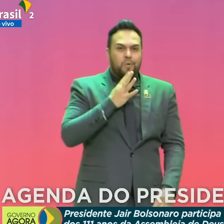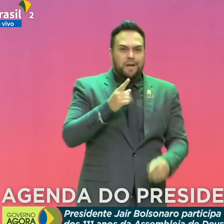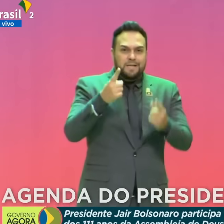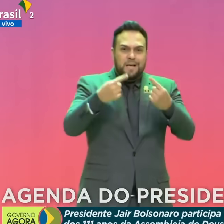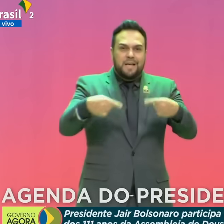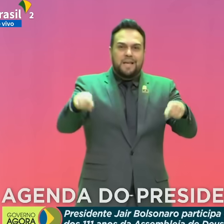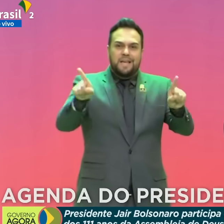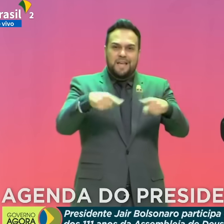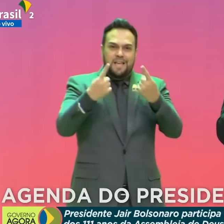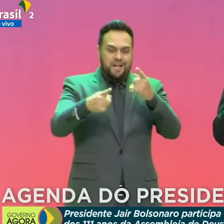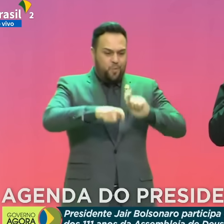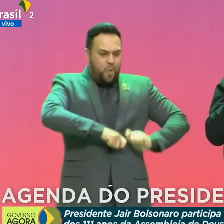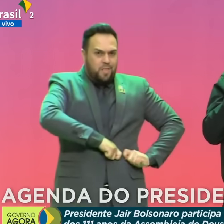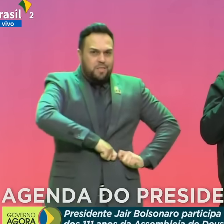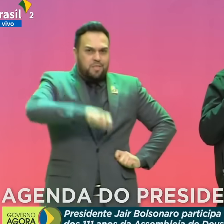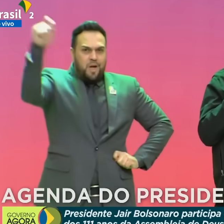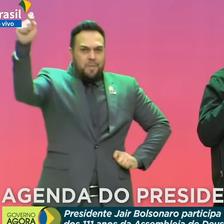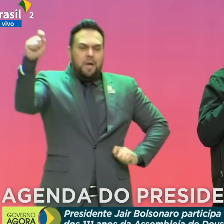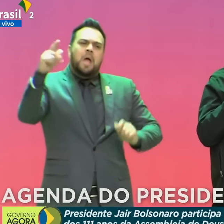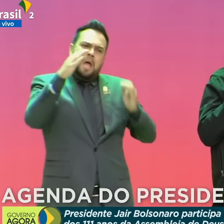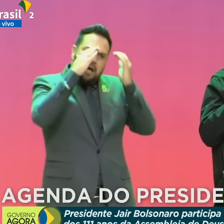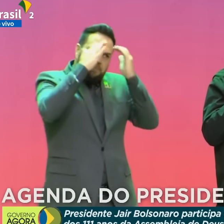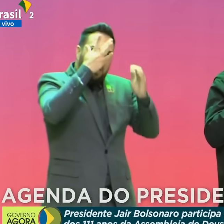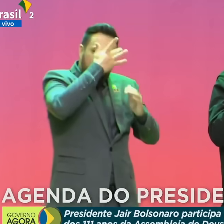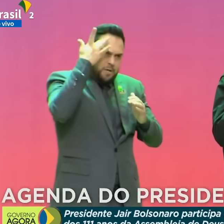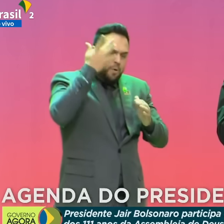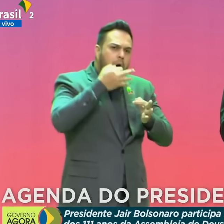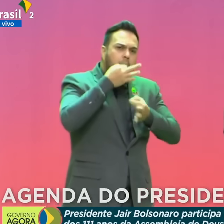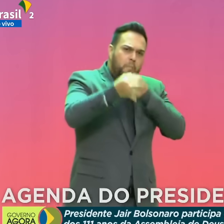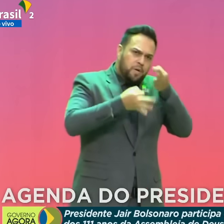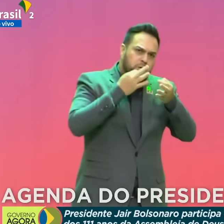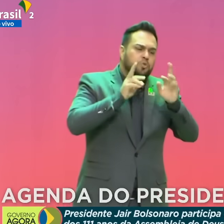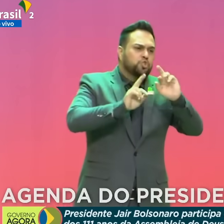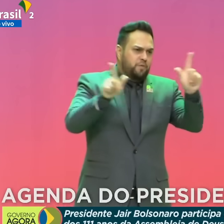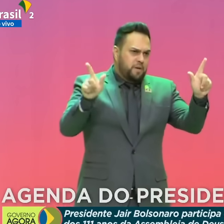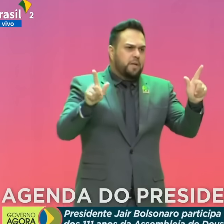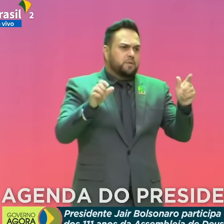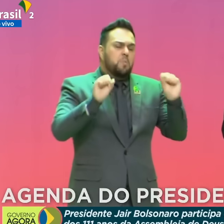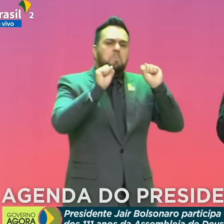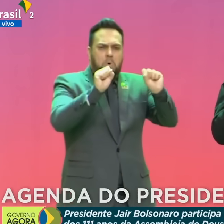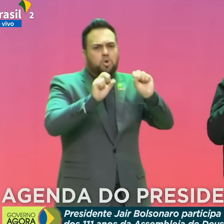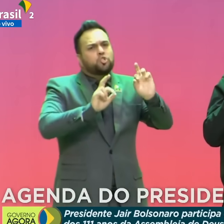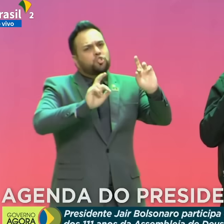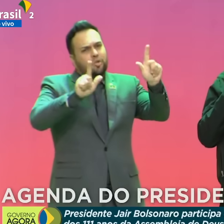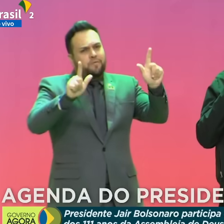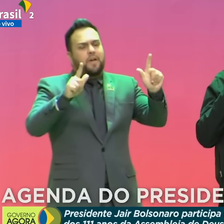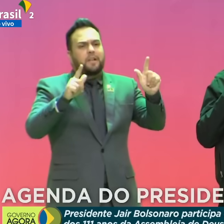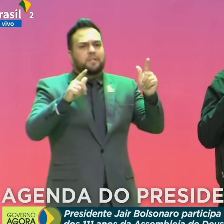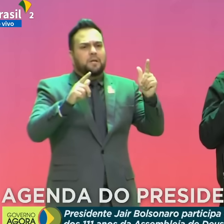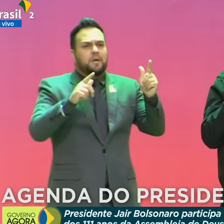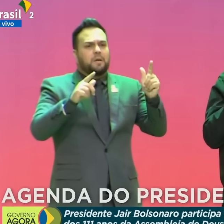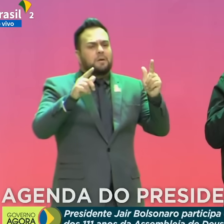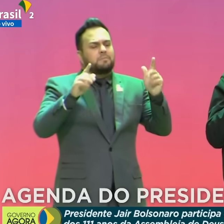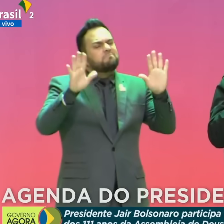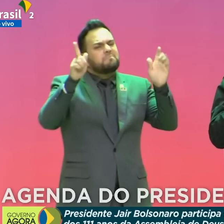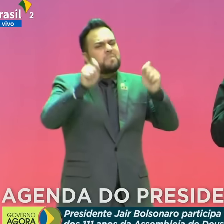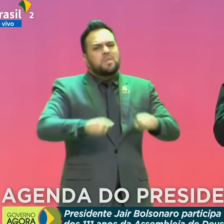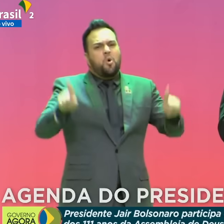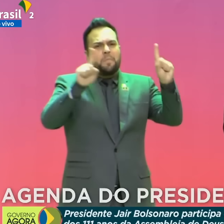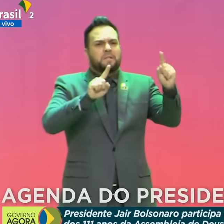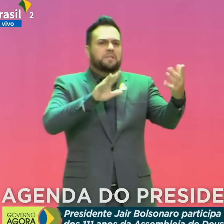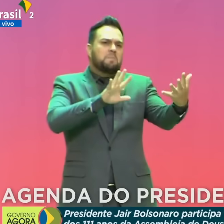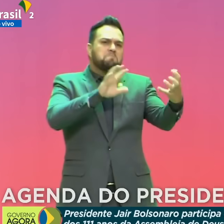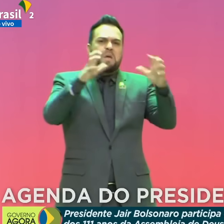Com todo respeito a quem pensa diferente, nós podemos divergir, não vamos brigar por isso.